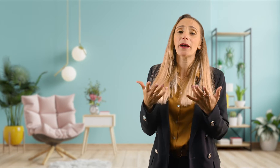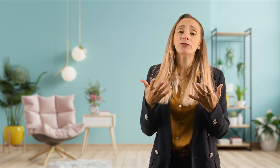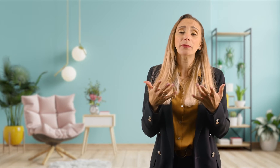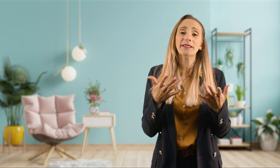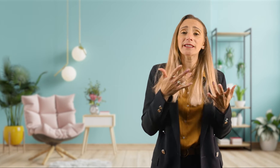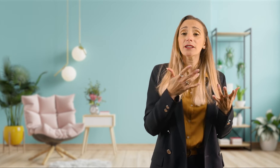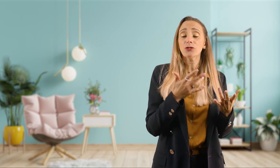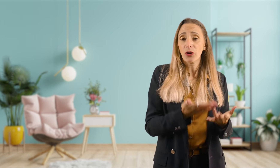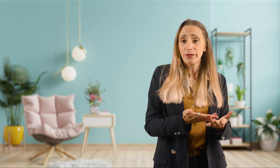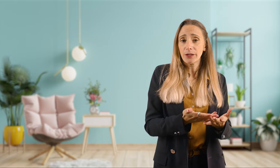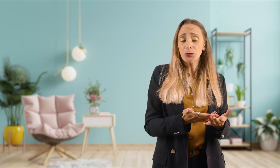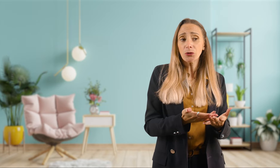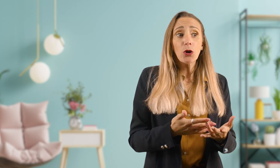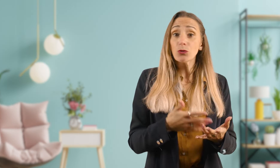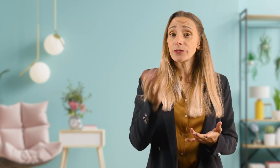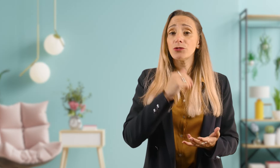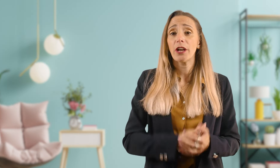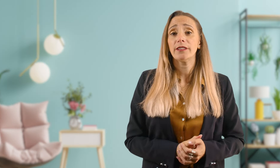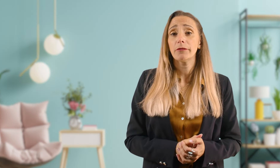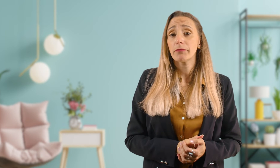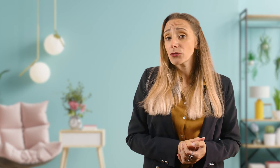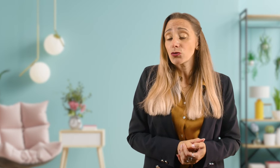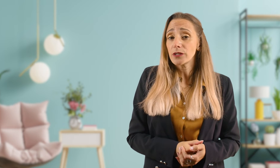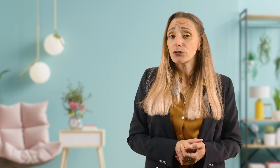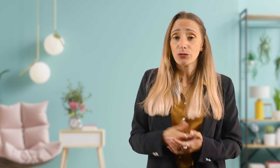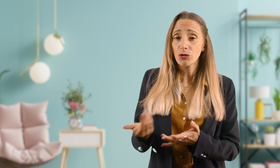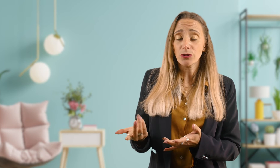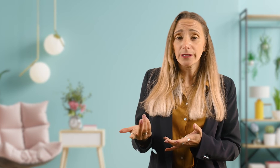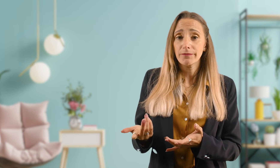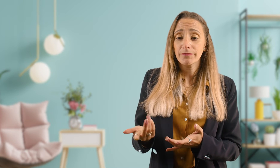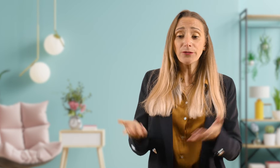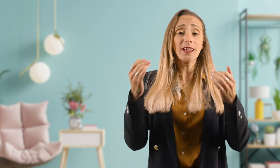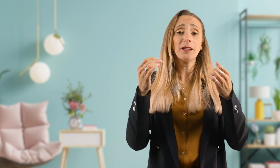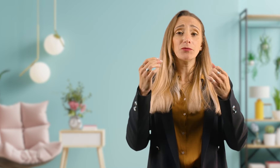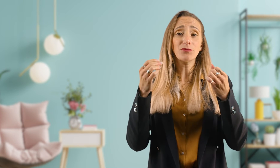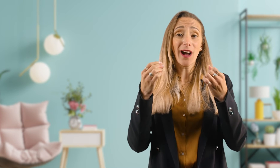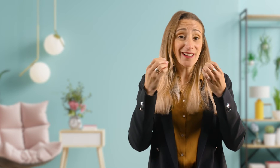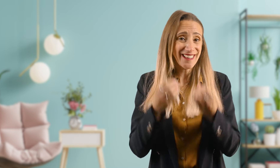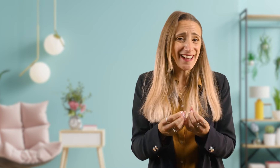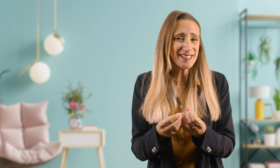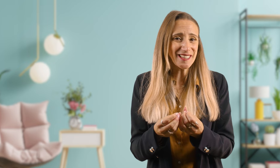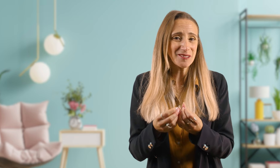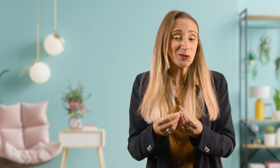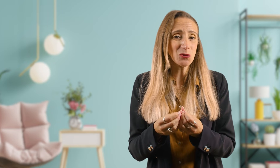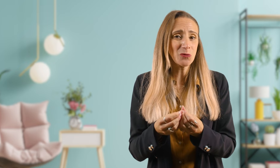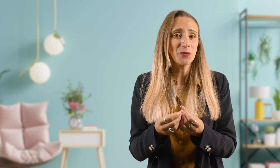pas vu passer dans les vidéos ou si vous ne l'avez pas trouvé de votre côté, vous allez pouvoir, grâce à cette notion,